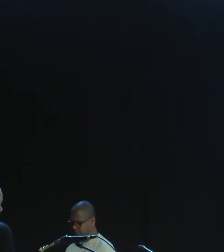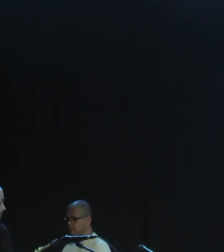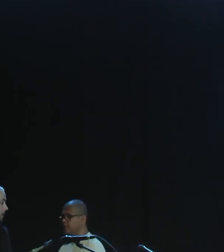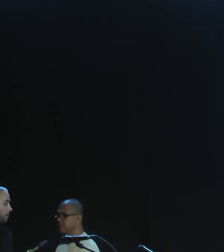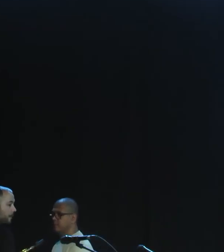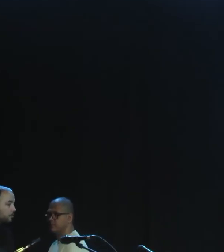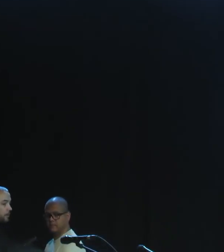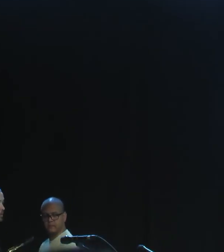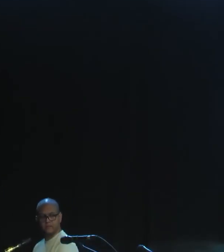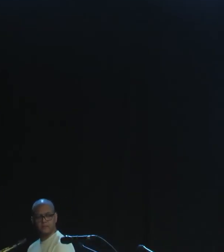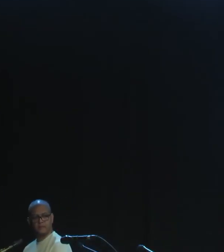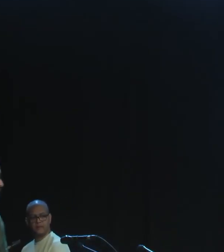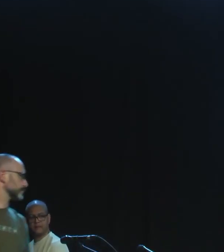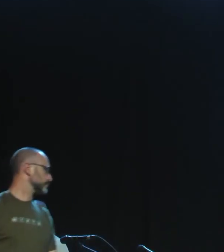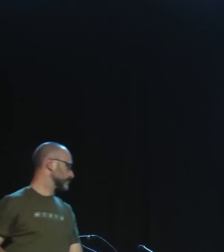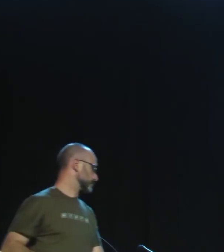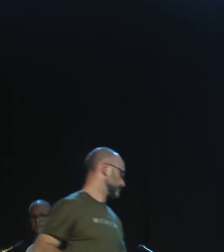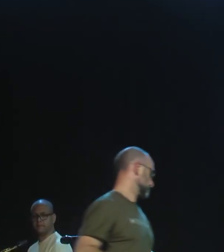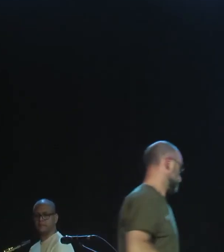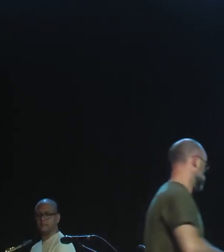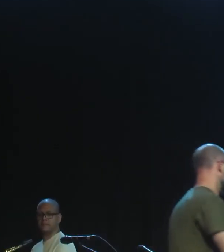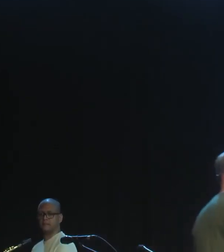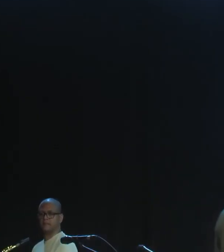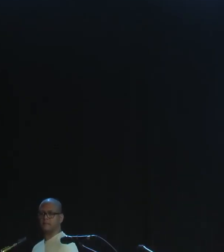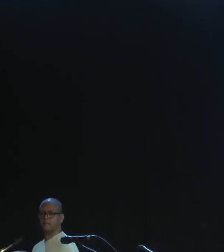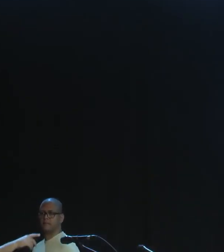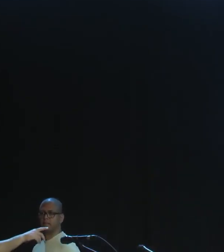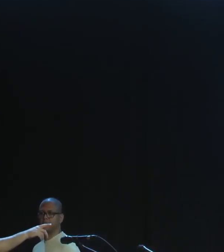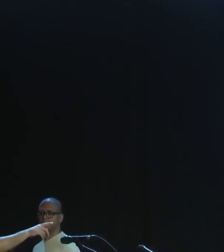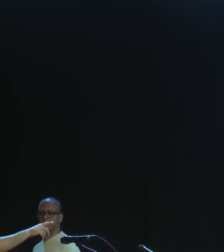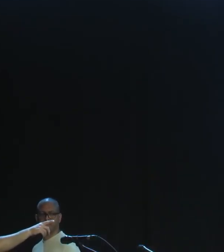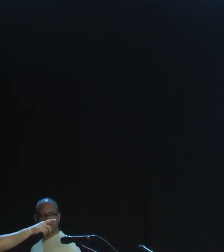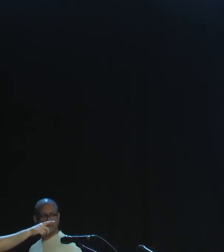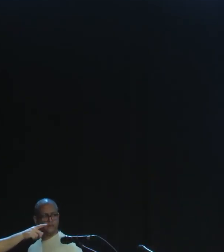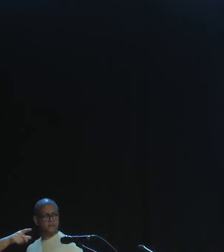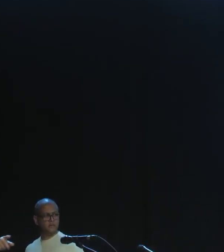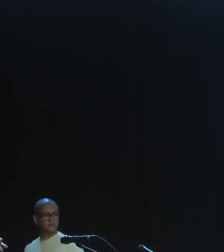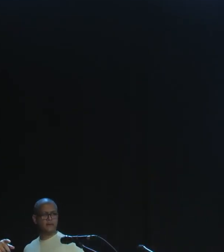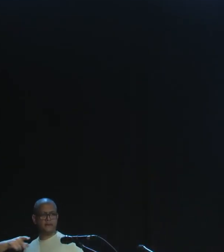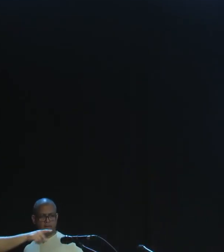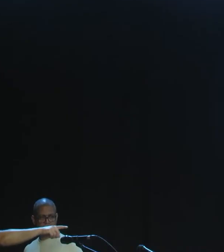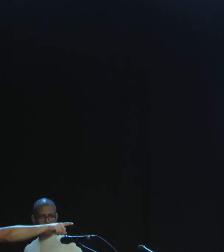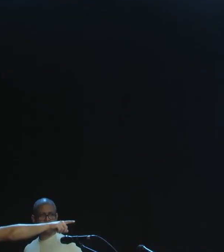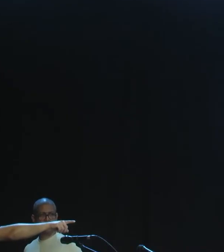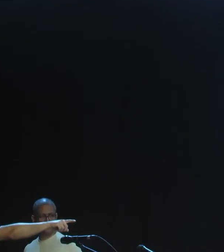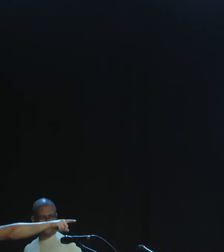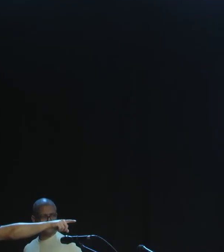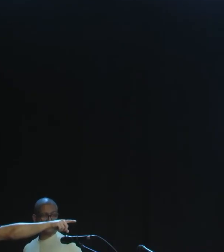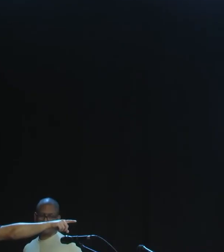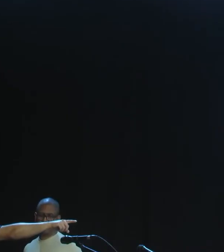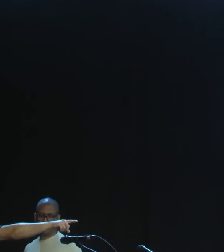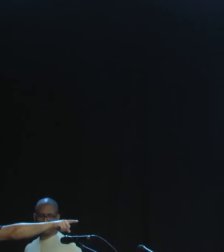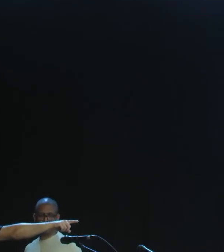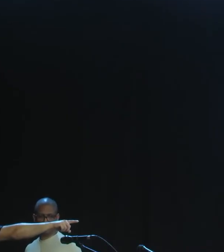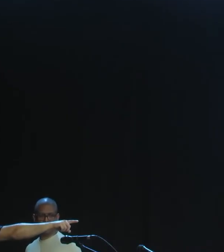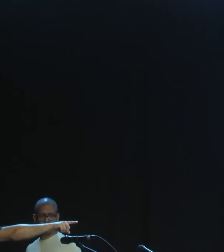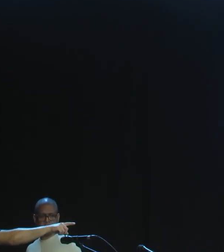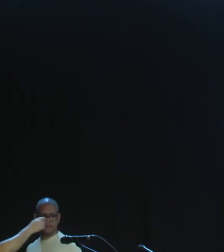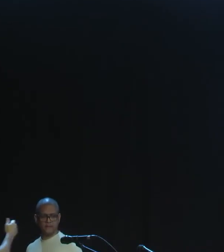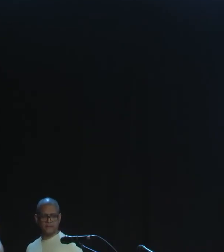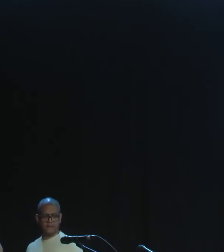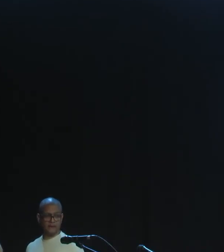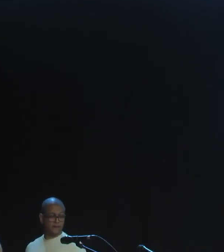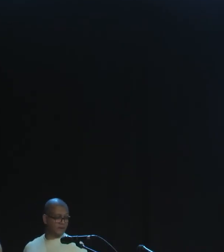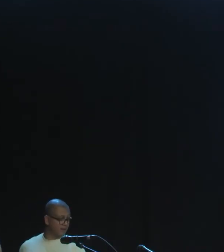nossos pequenos grupos, onde nós oramos um pelos outros, conhecemos novas pessoas e aprendemos mais sobre Jesus.